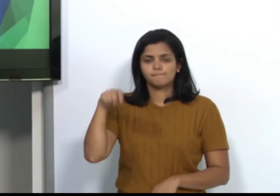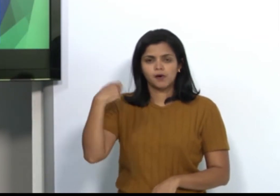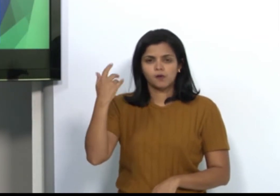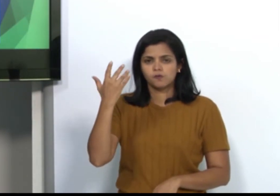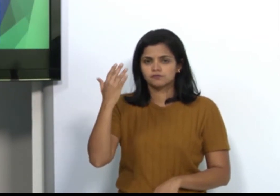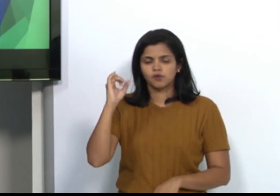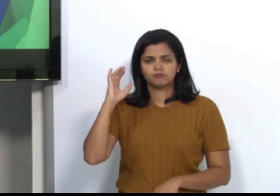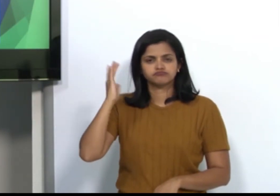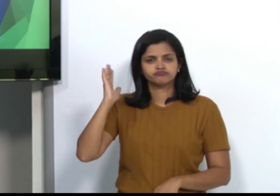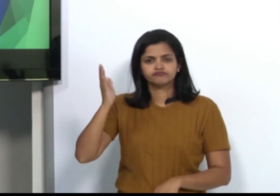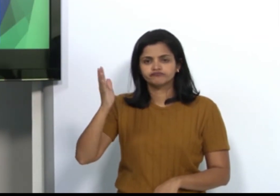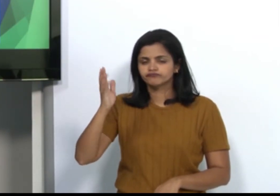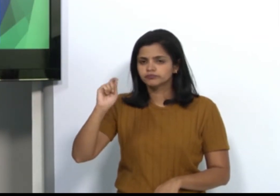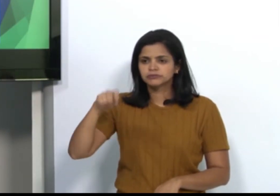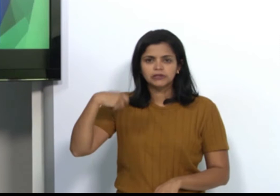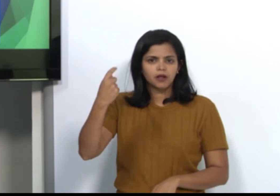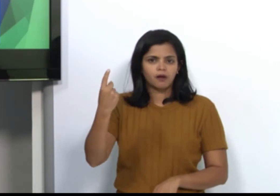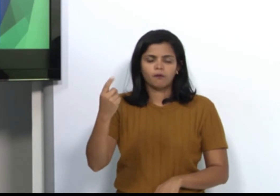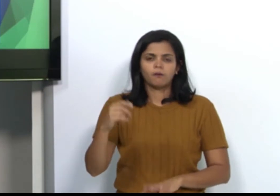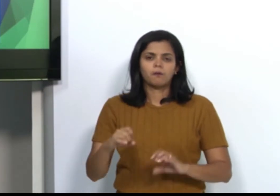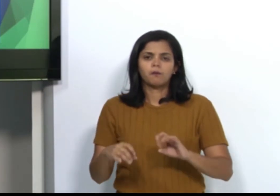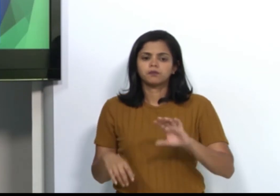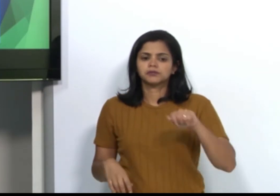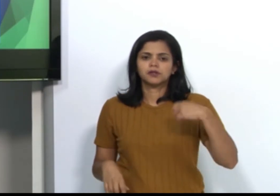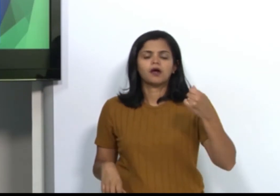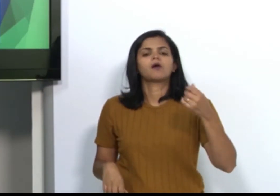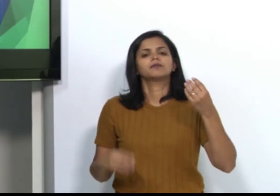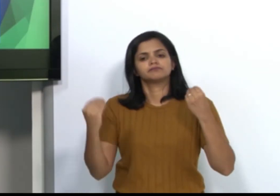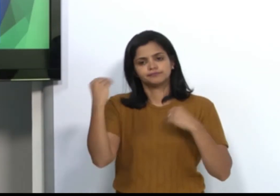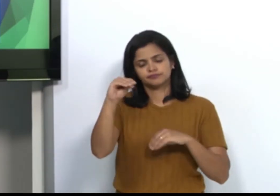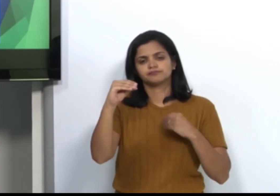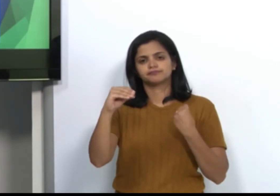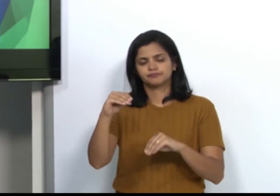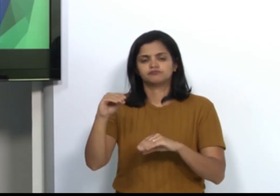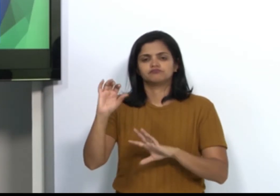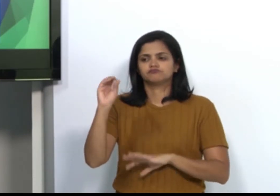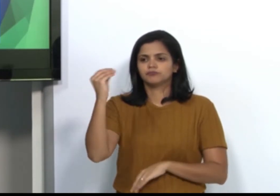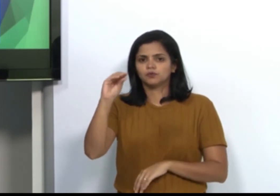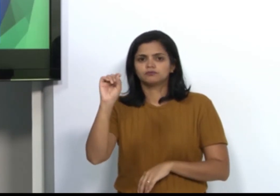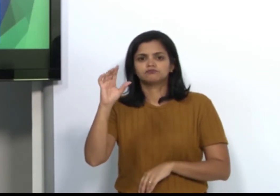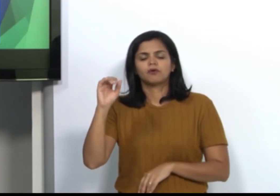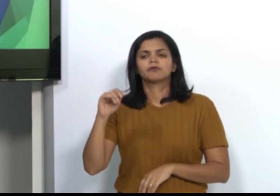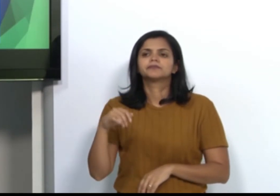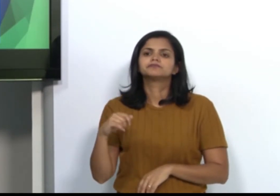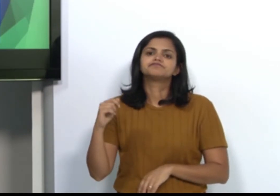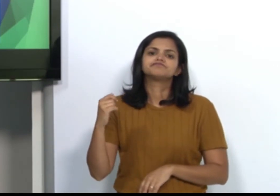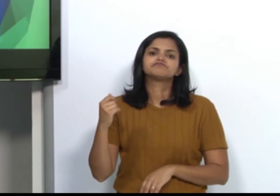Por exemplo, se temos um sinal que utilizamos somente uma mão, ou essa mão, colocamos.